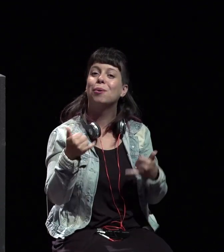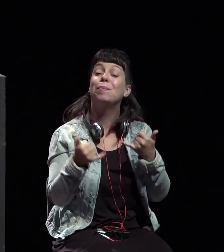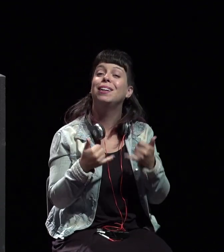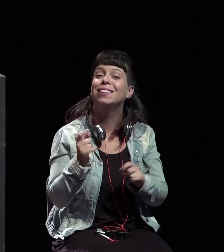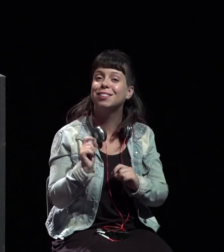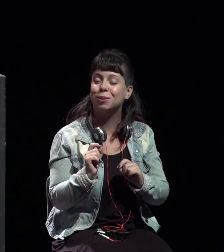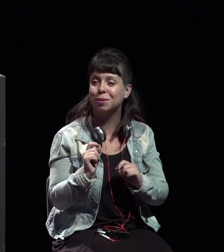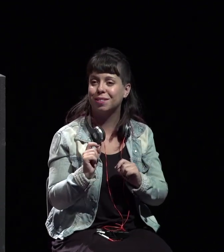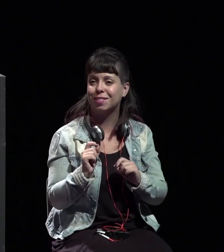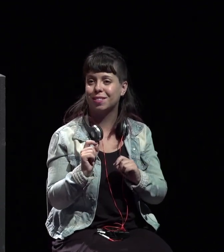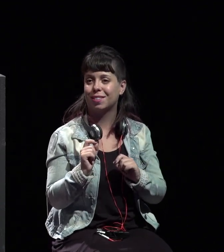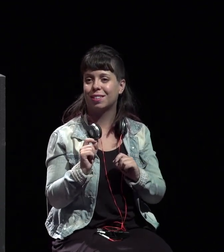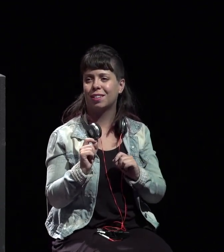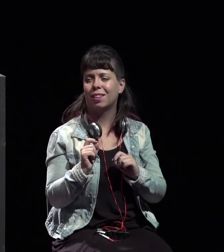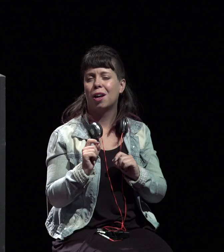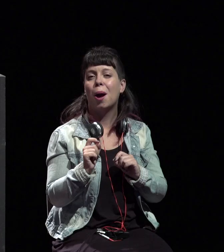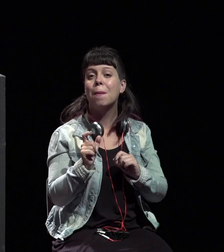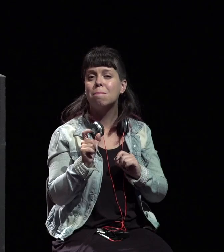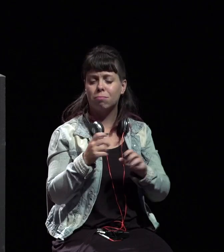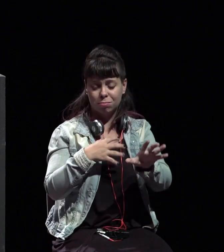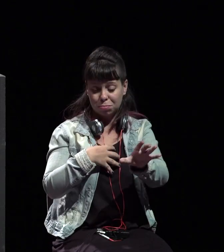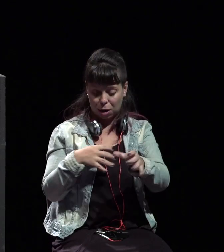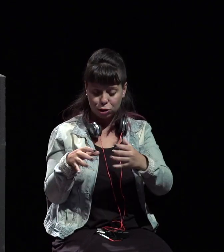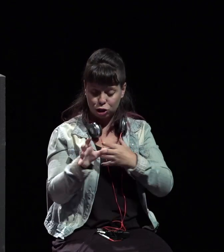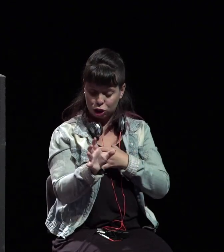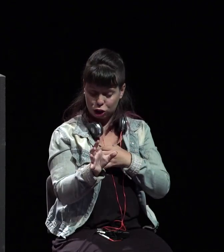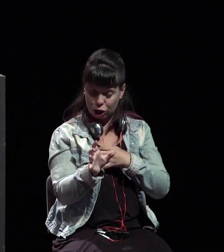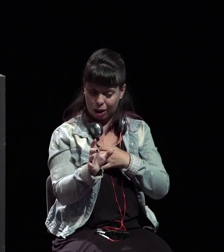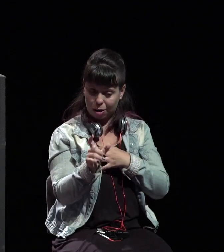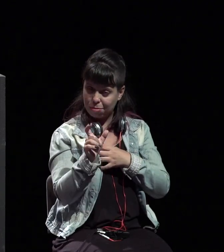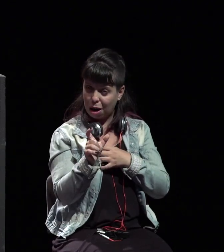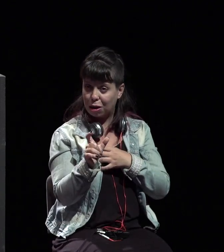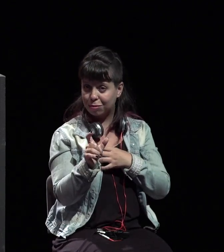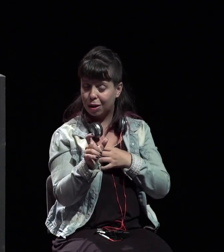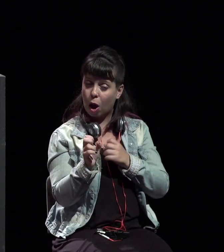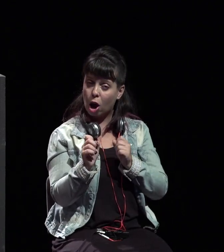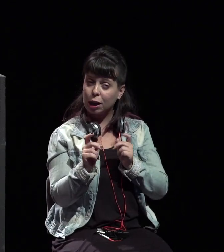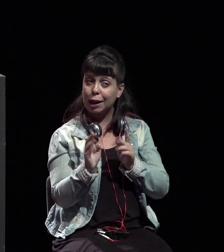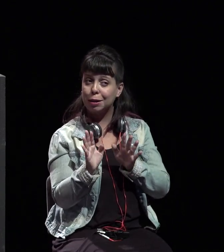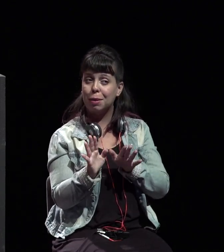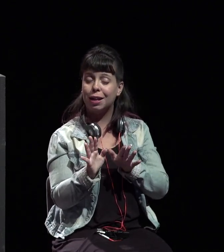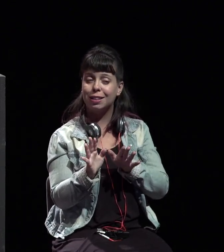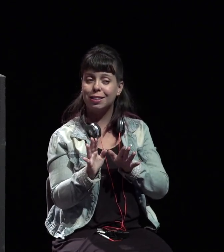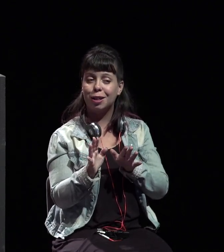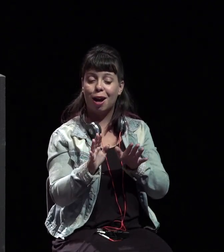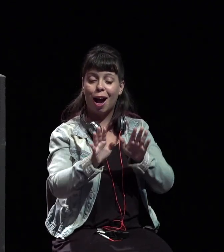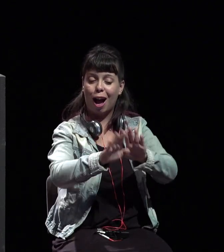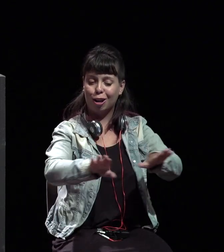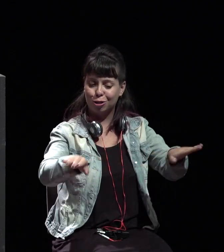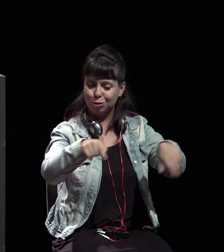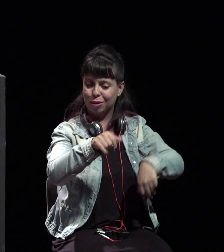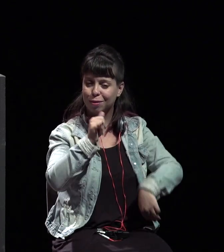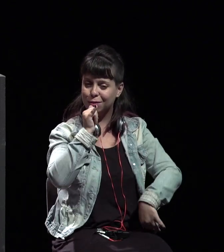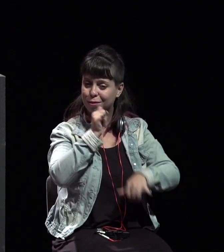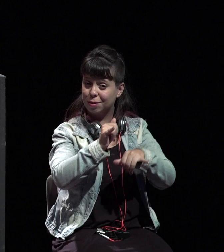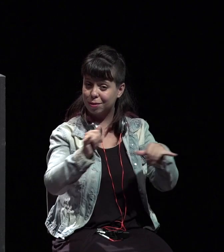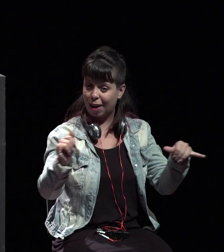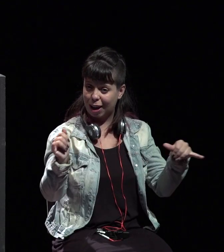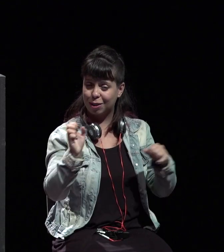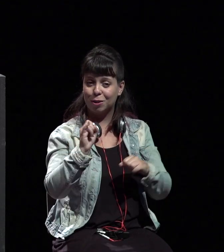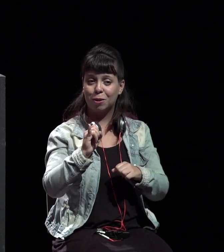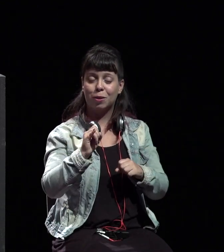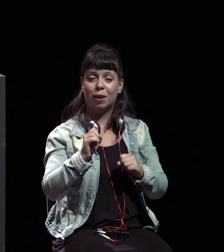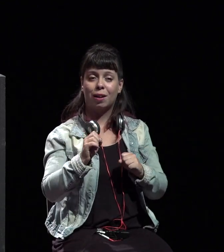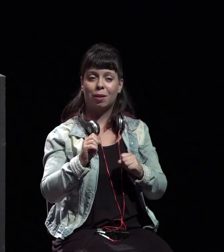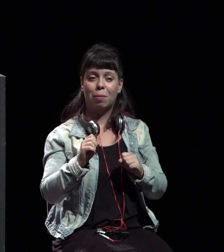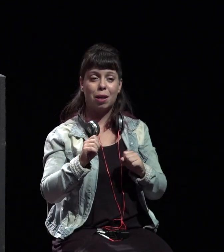brincar, não que eu não goste da palavra empatia, mas eu costumo dizer para os meus alunos que, quando o mundo